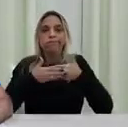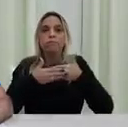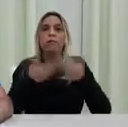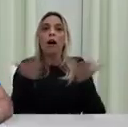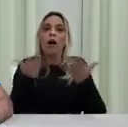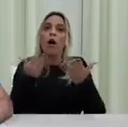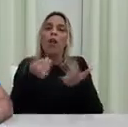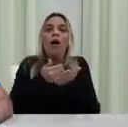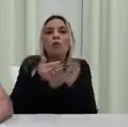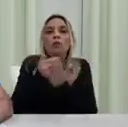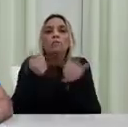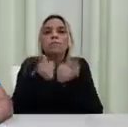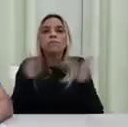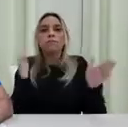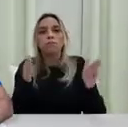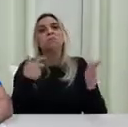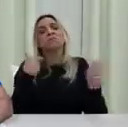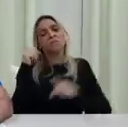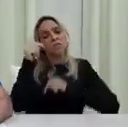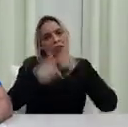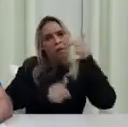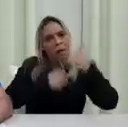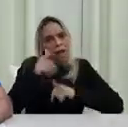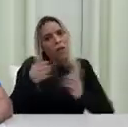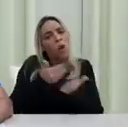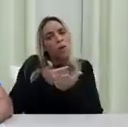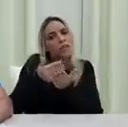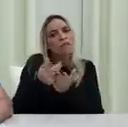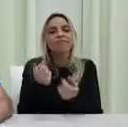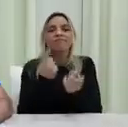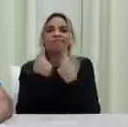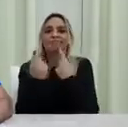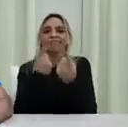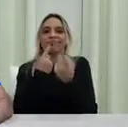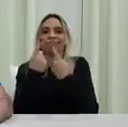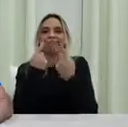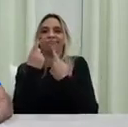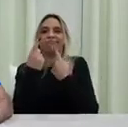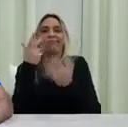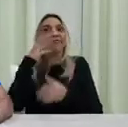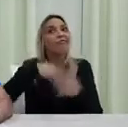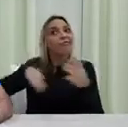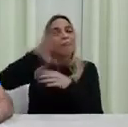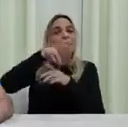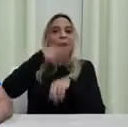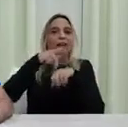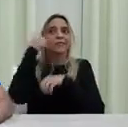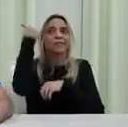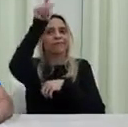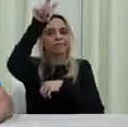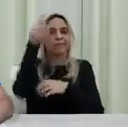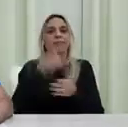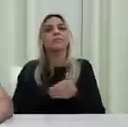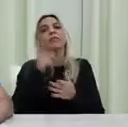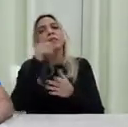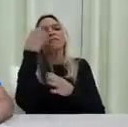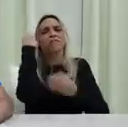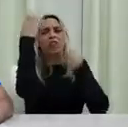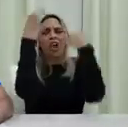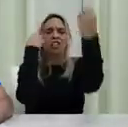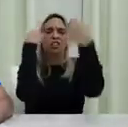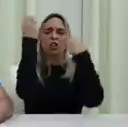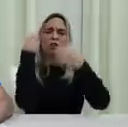aberta. Então está fazendo o papel dele como presidente da Comissão de Relações Exteriores e Defesa Nacional, continua, né, não é de agora, viajando pelo